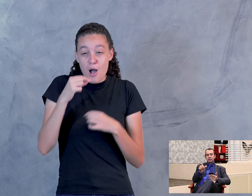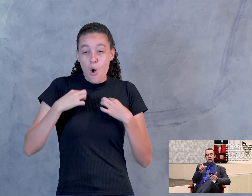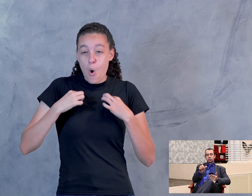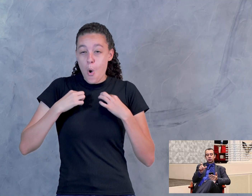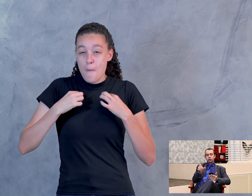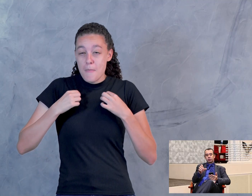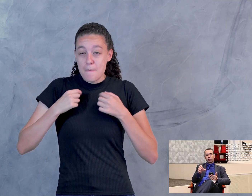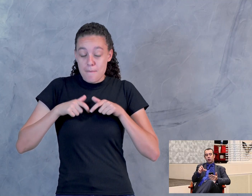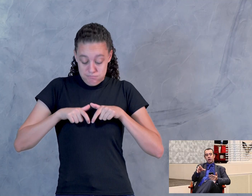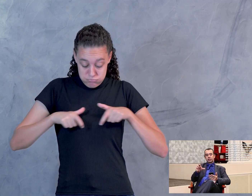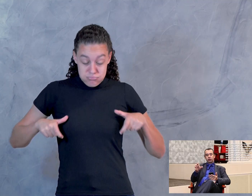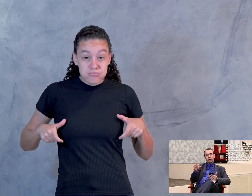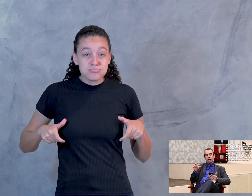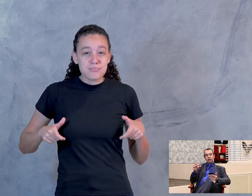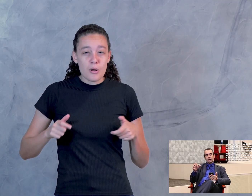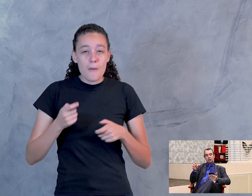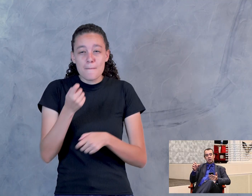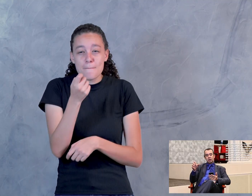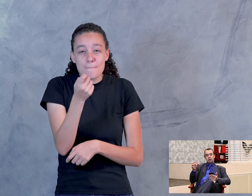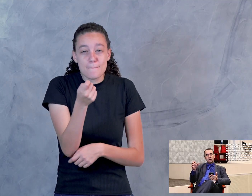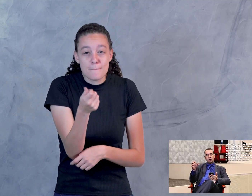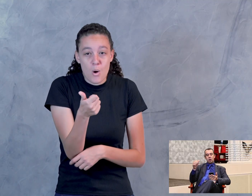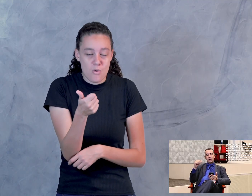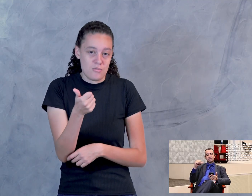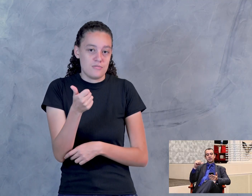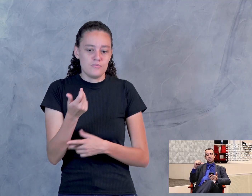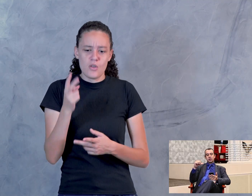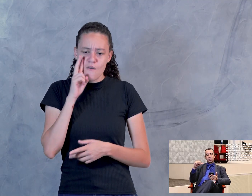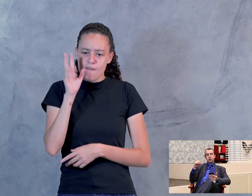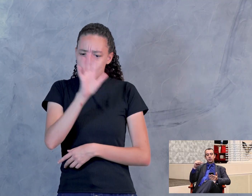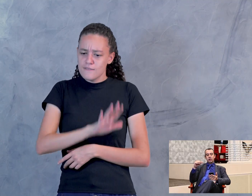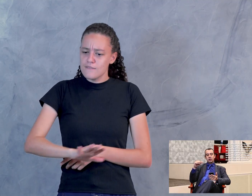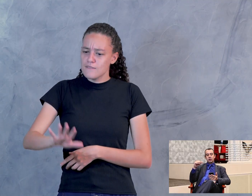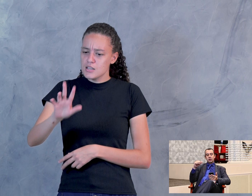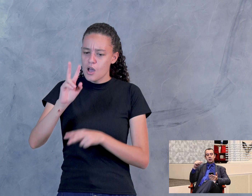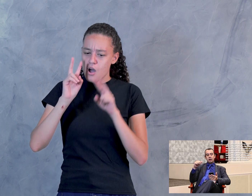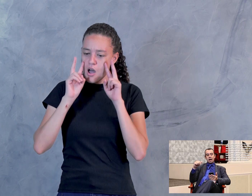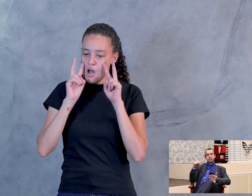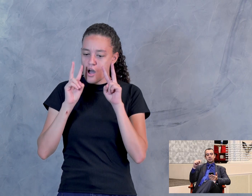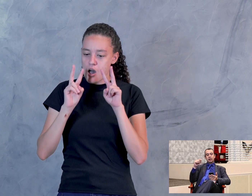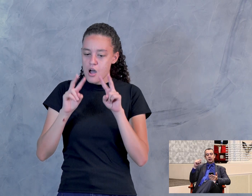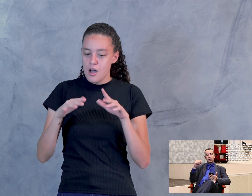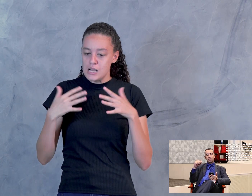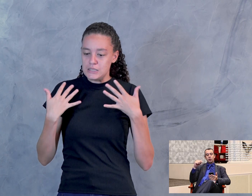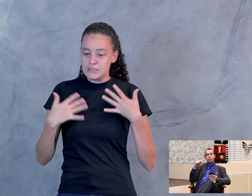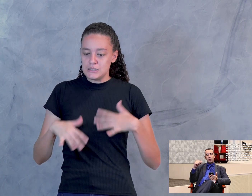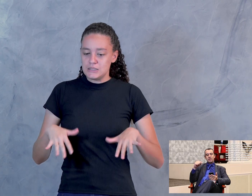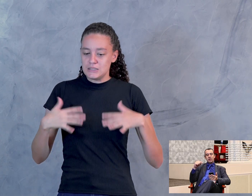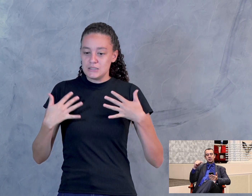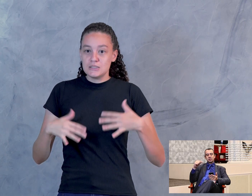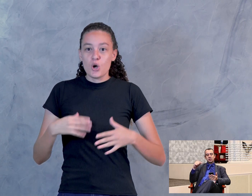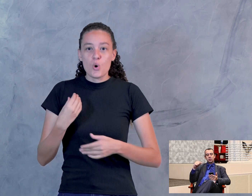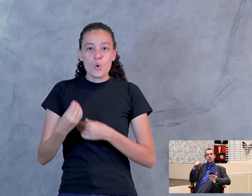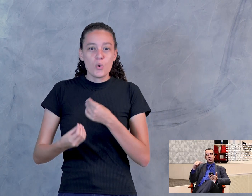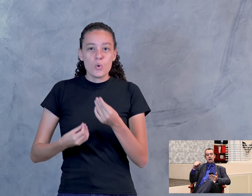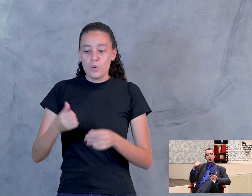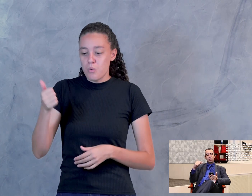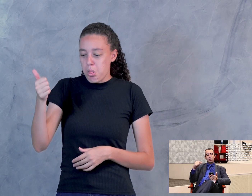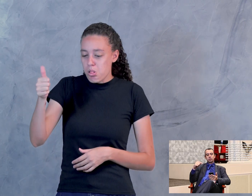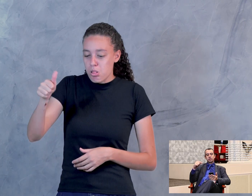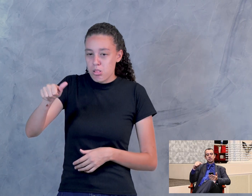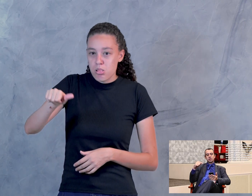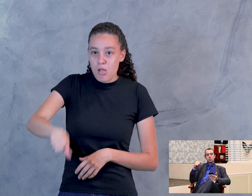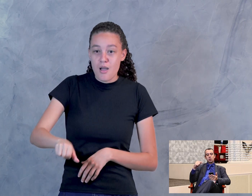pequeno avental do tipo folha de figueira. Com esta visão eu vi a terrível perversão e